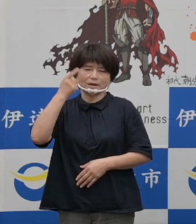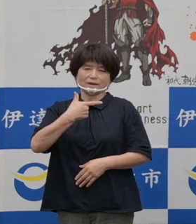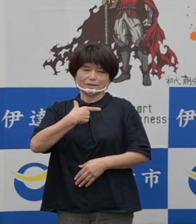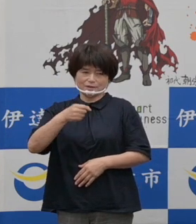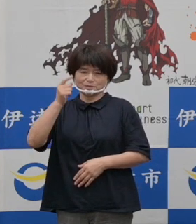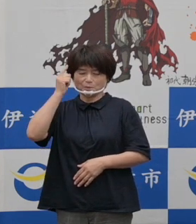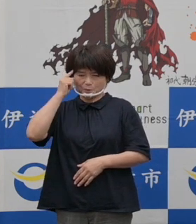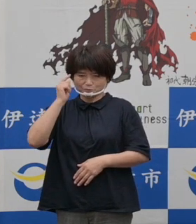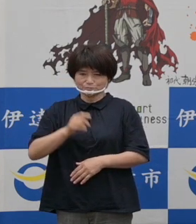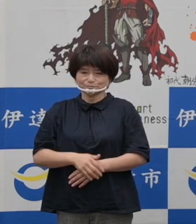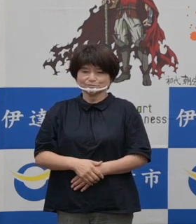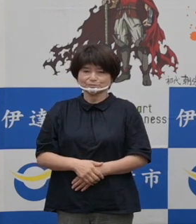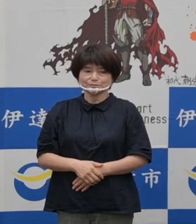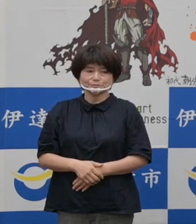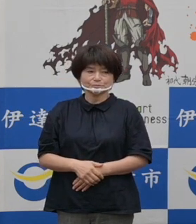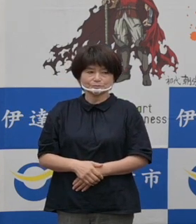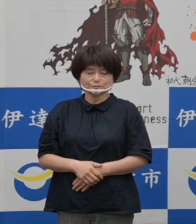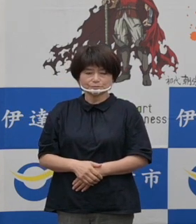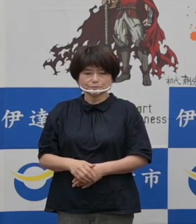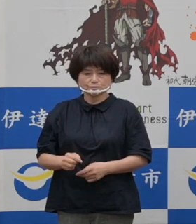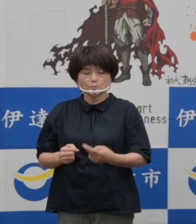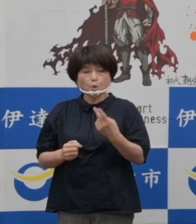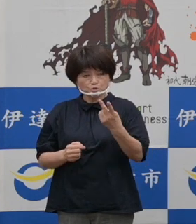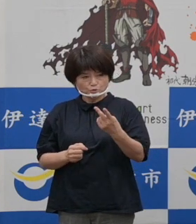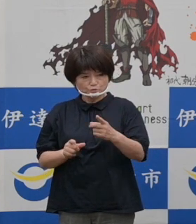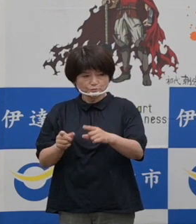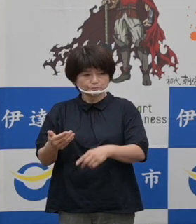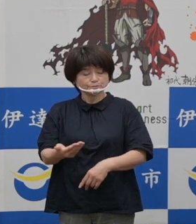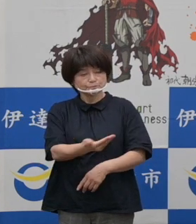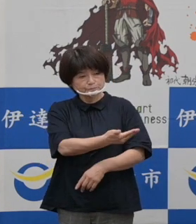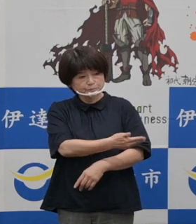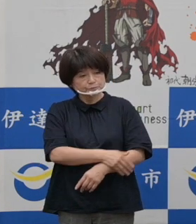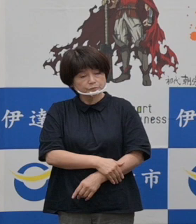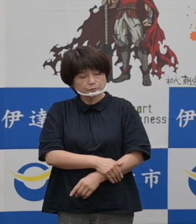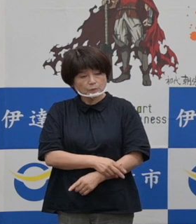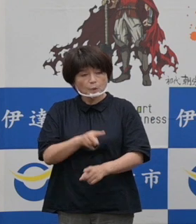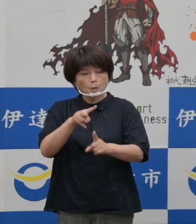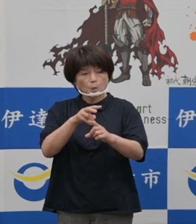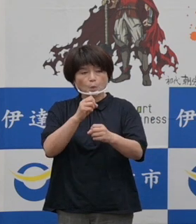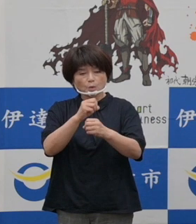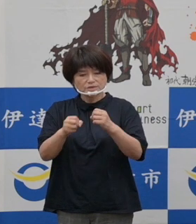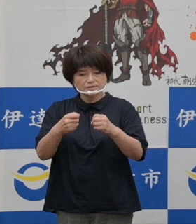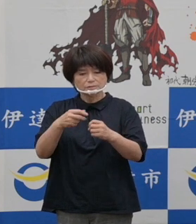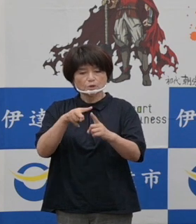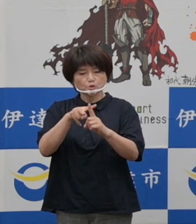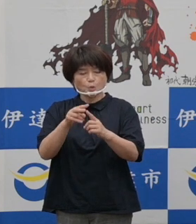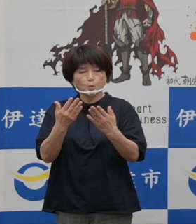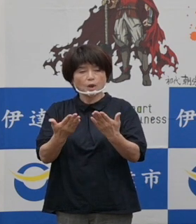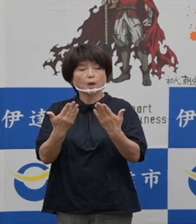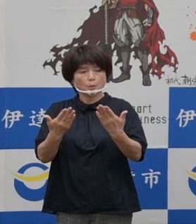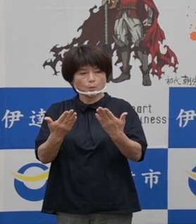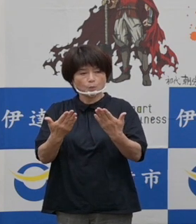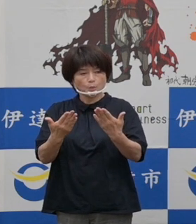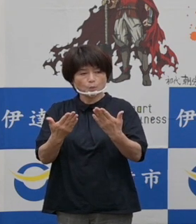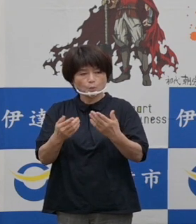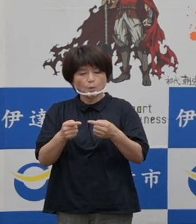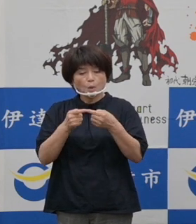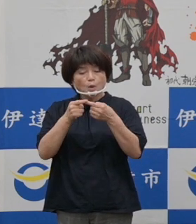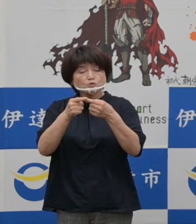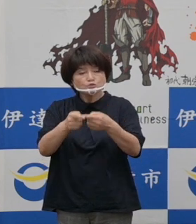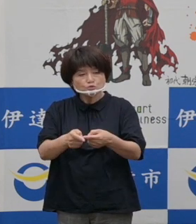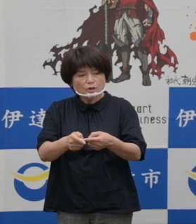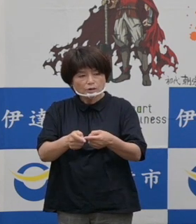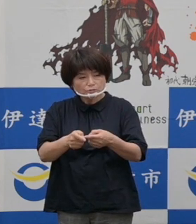。 あともう一つなんですけど、大石小学校は、入学児童、